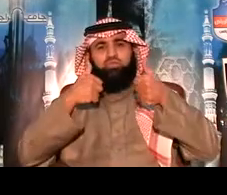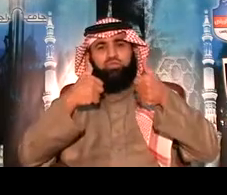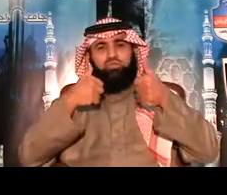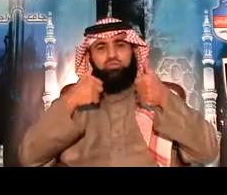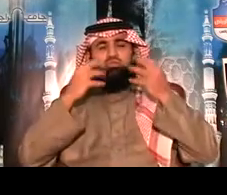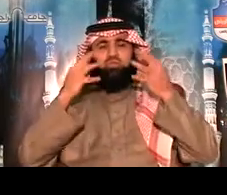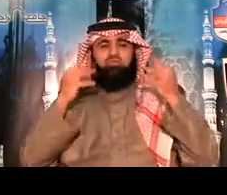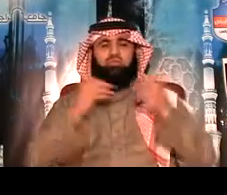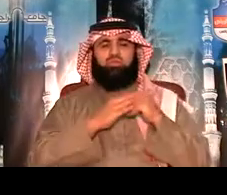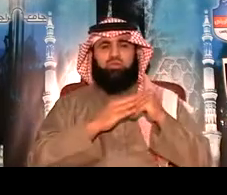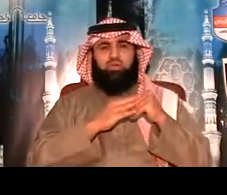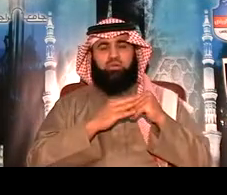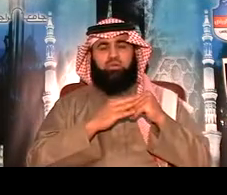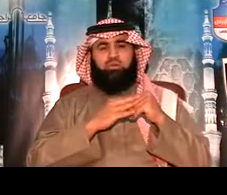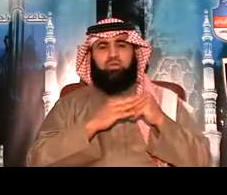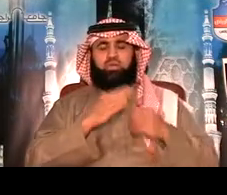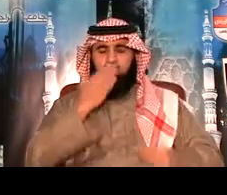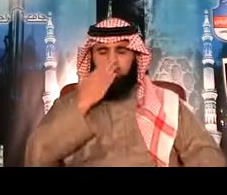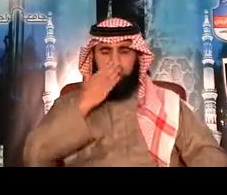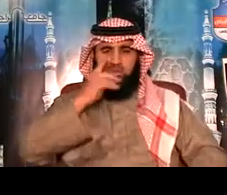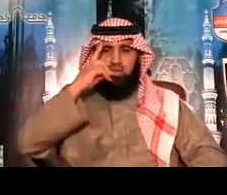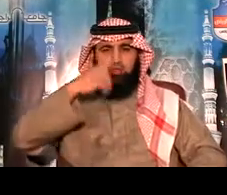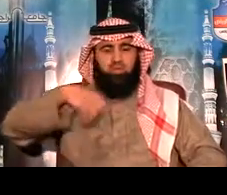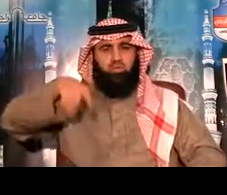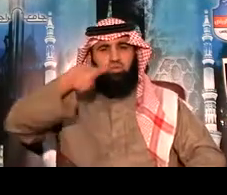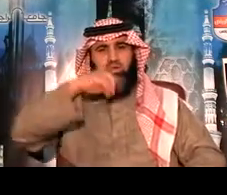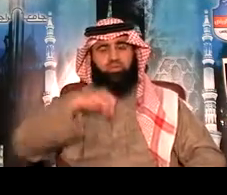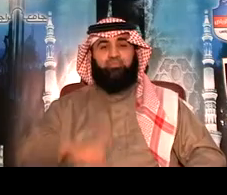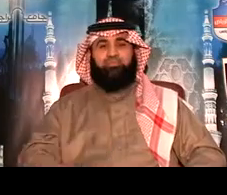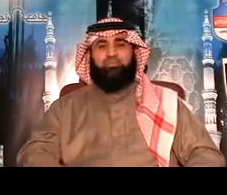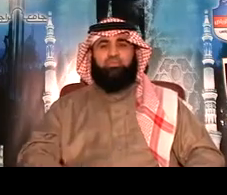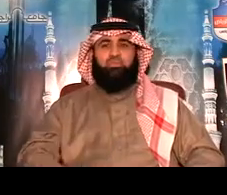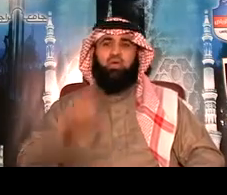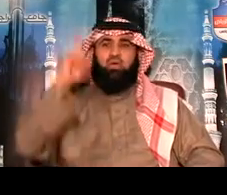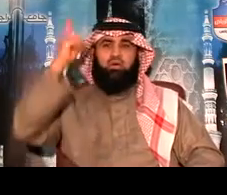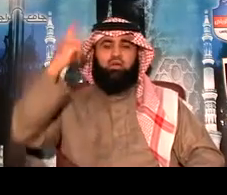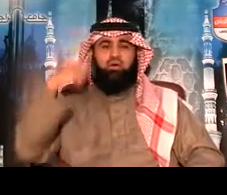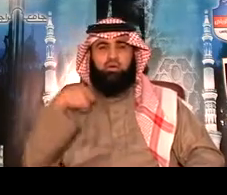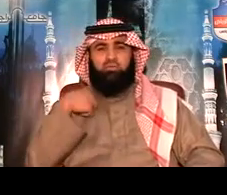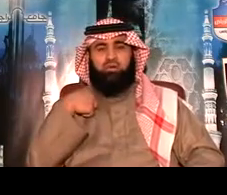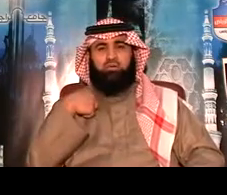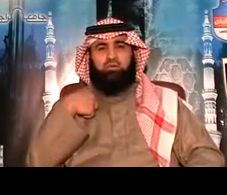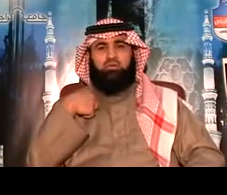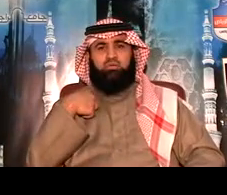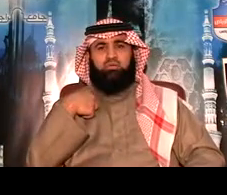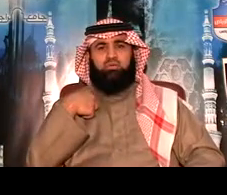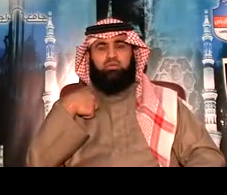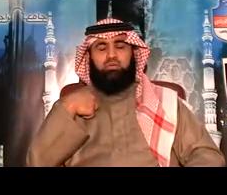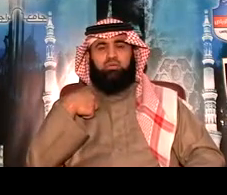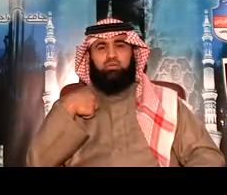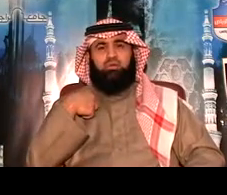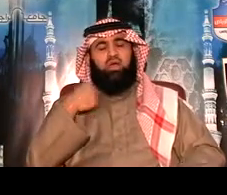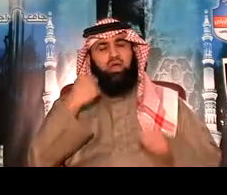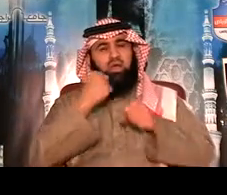عظيما. عباد الله، أمر الله تعالى عباده أن يخلصوا له في